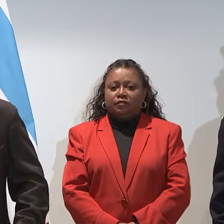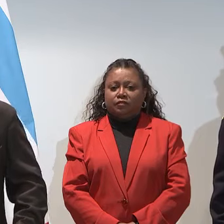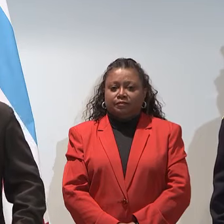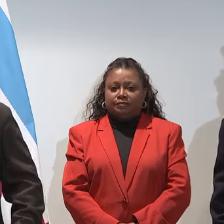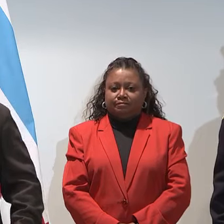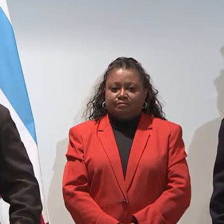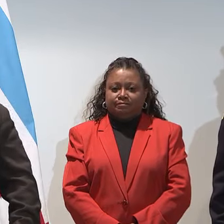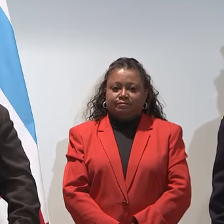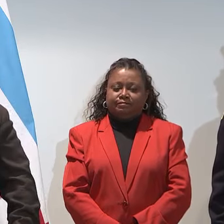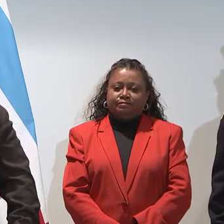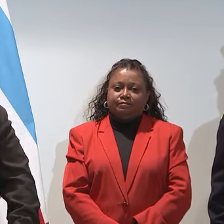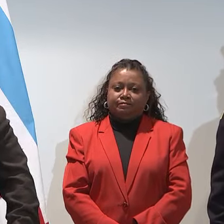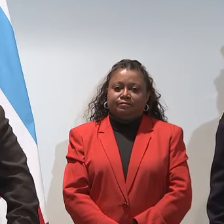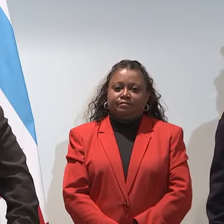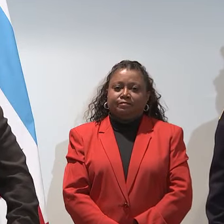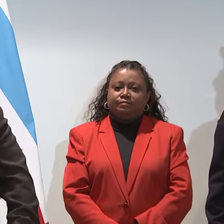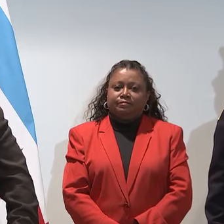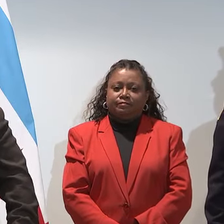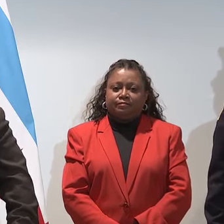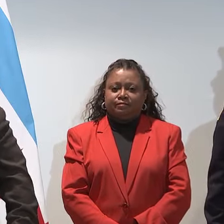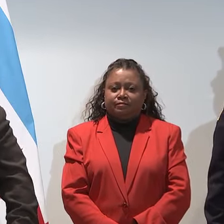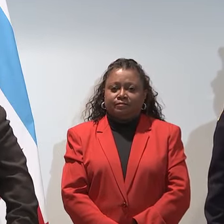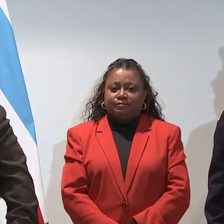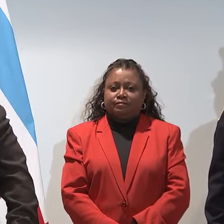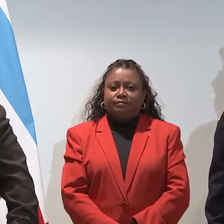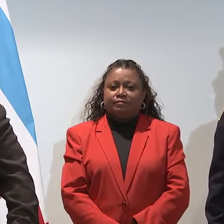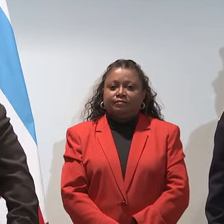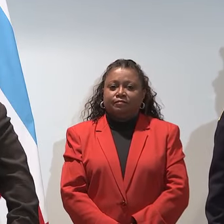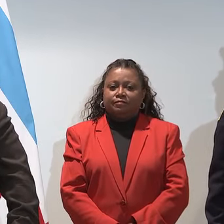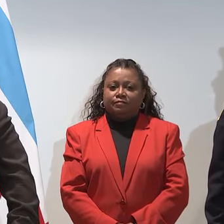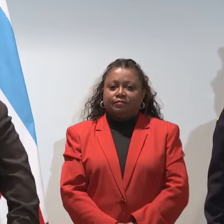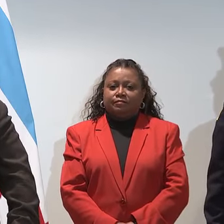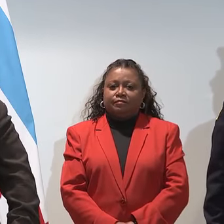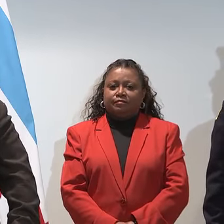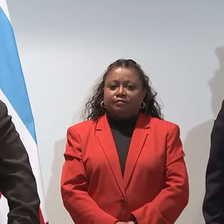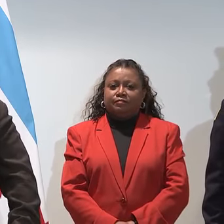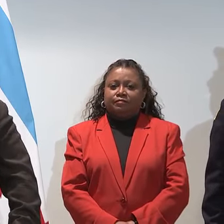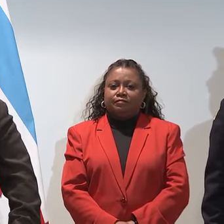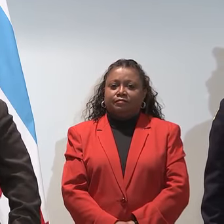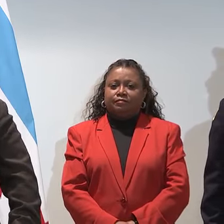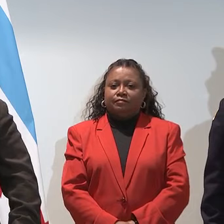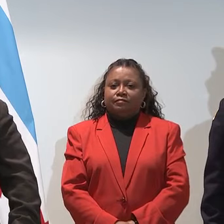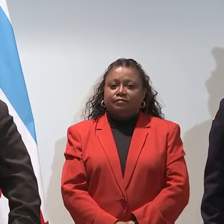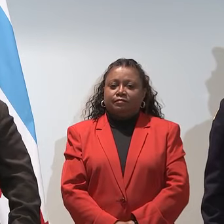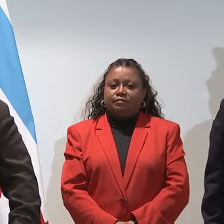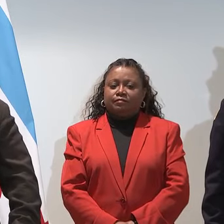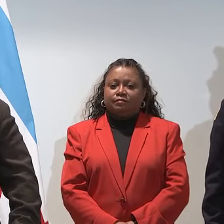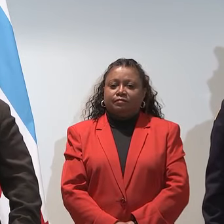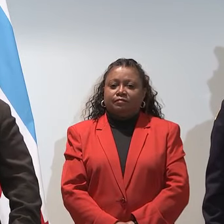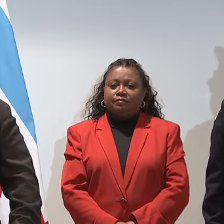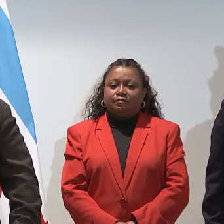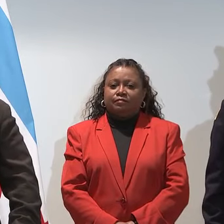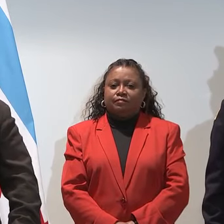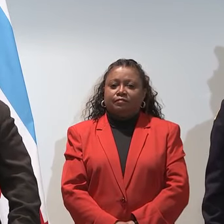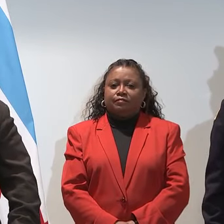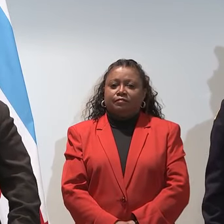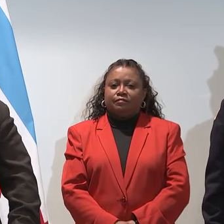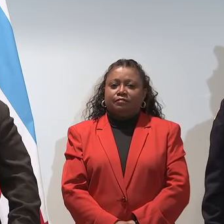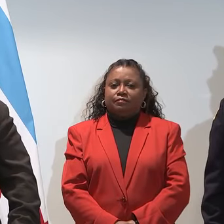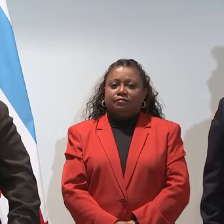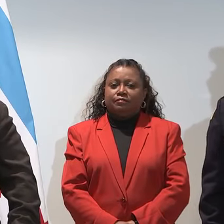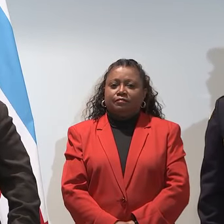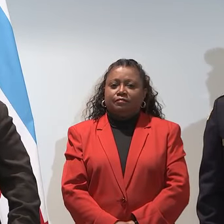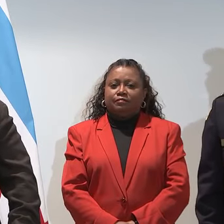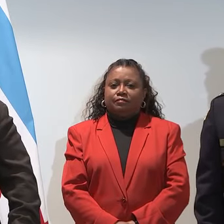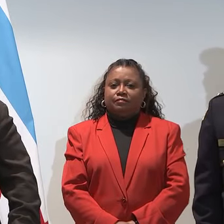las 6 de la mañana. ¿Por qué tan tarde? Porque la data le dice a nosotros que en